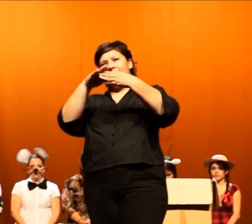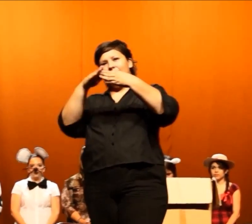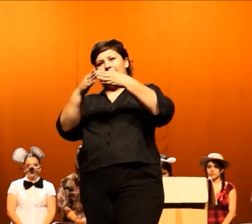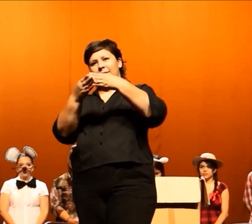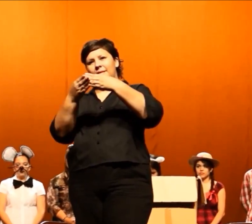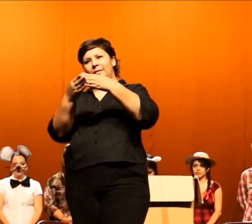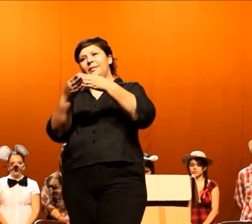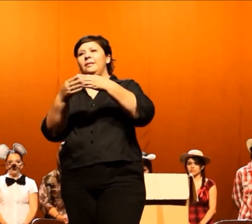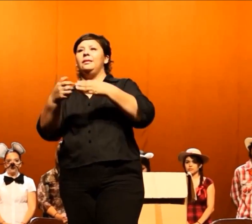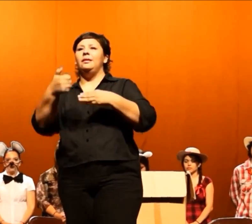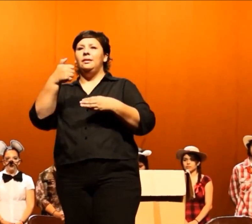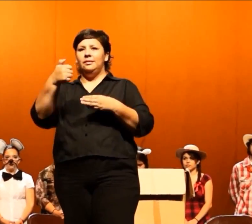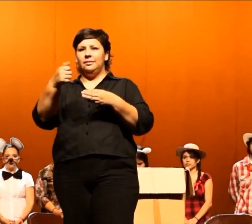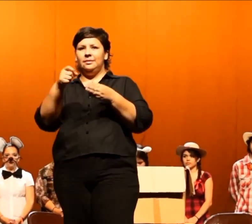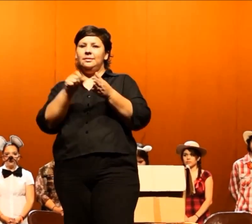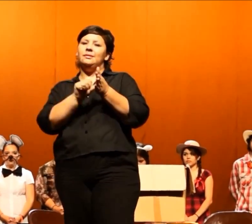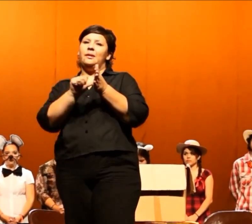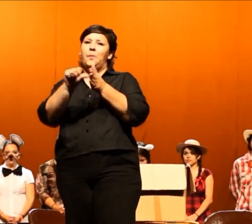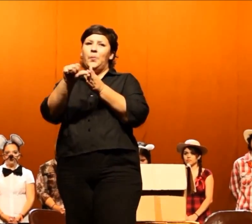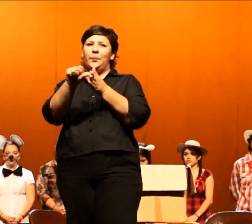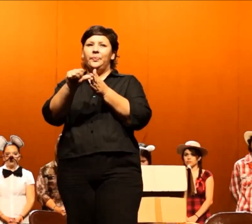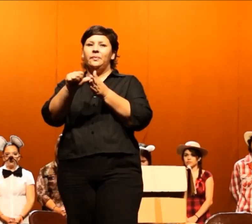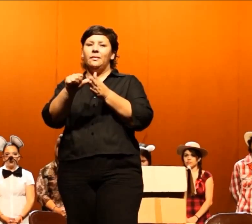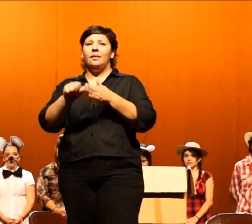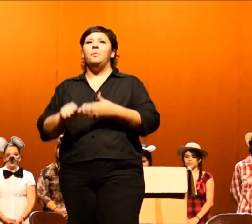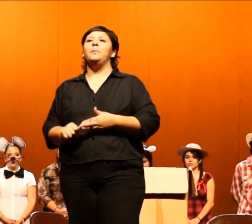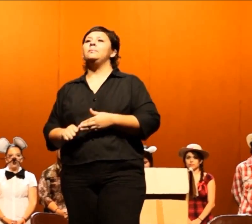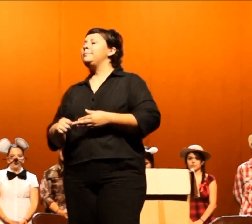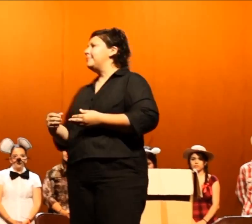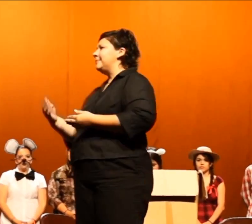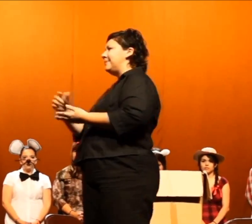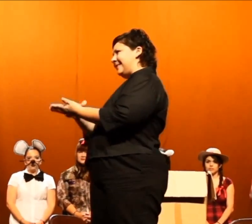constó de 3 niveles y hoy los concluyo.